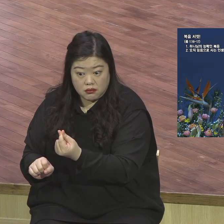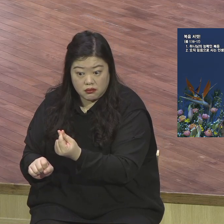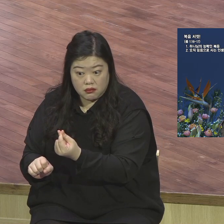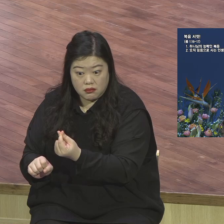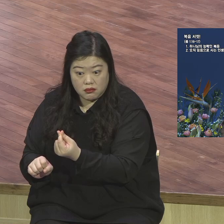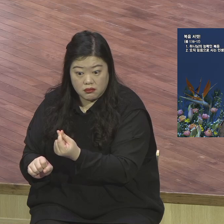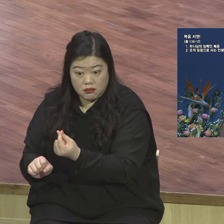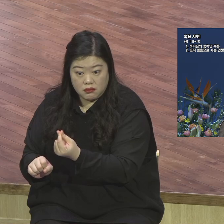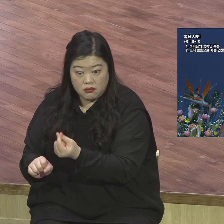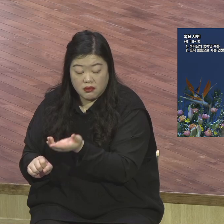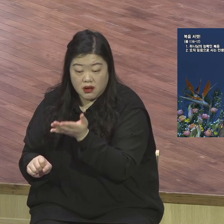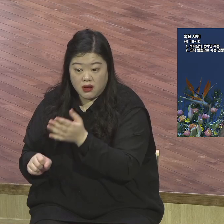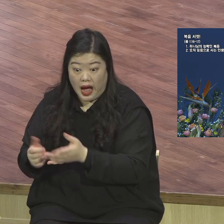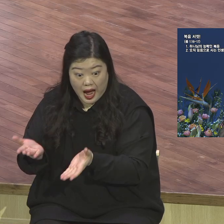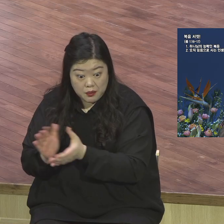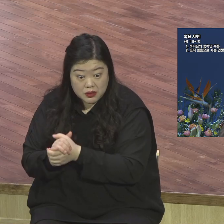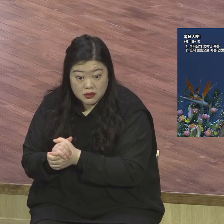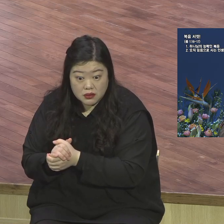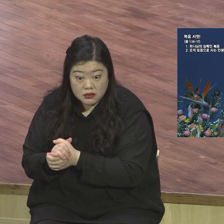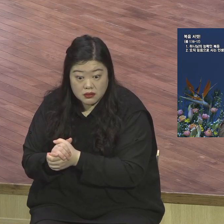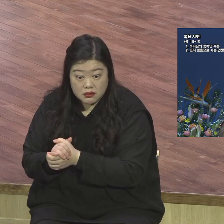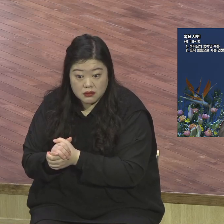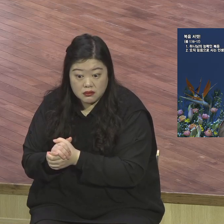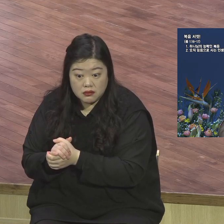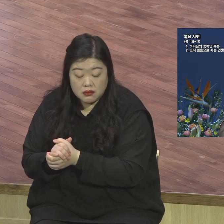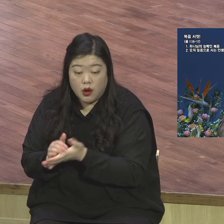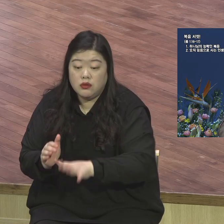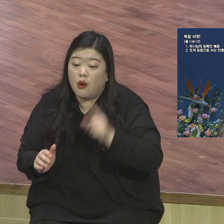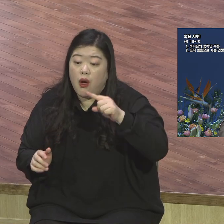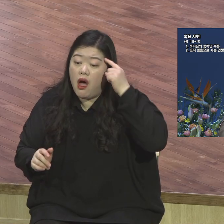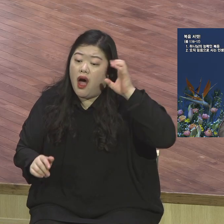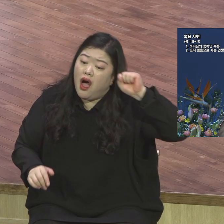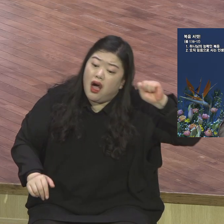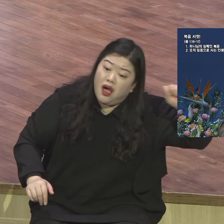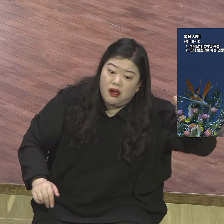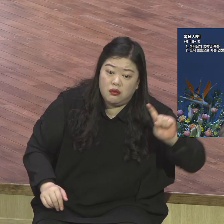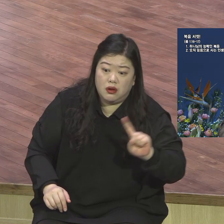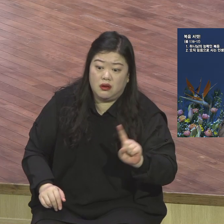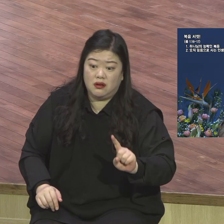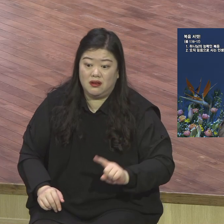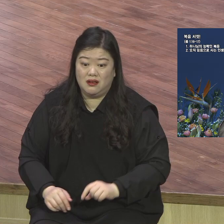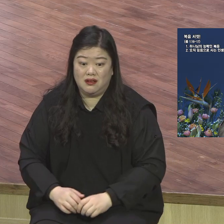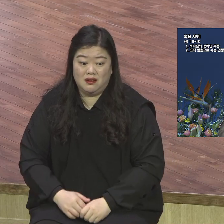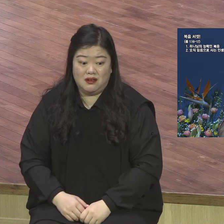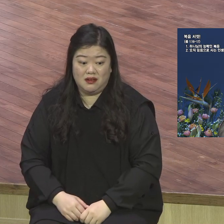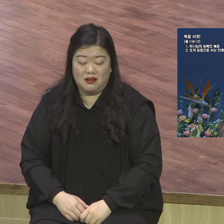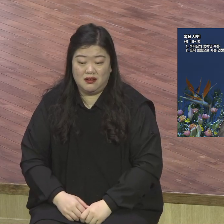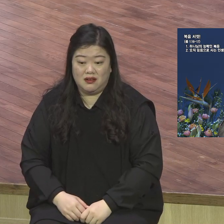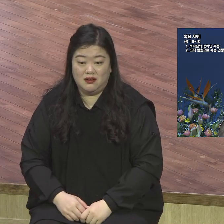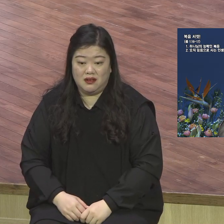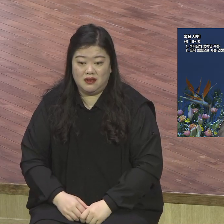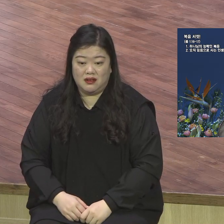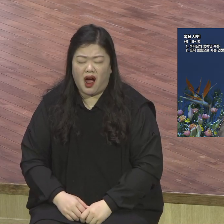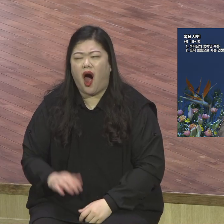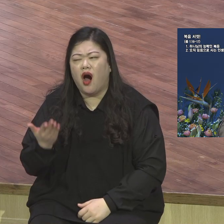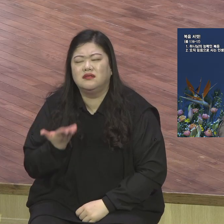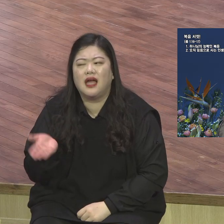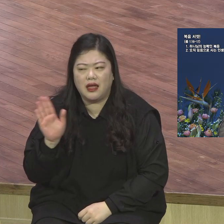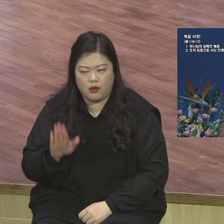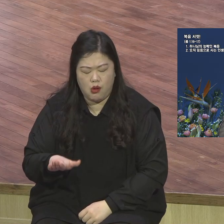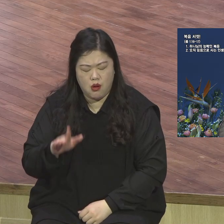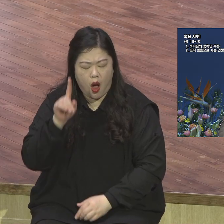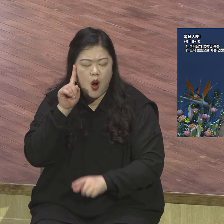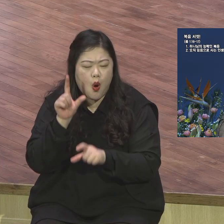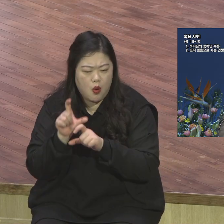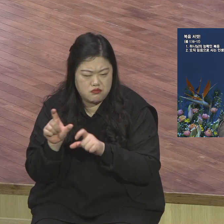여러분 끝난 거라니까. 기도 제목이 뭐 많아요? 고민이 많아요? 걱정이 많아요? 문제가